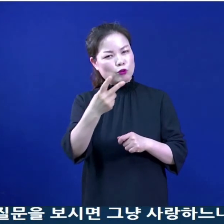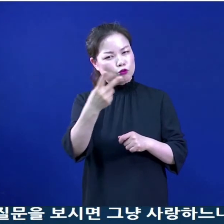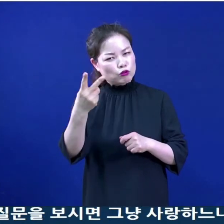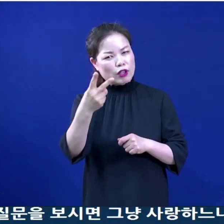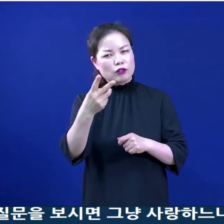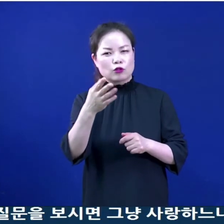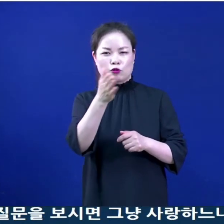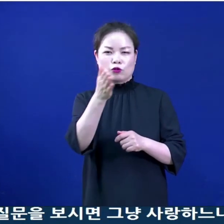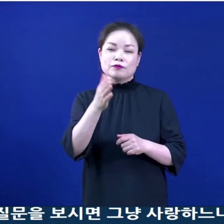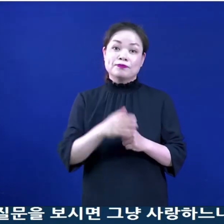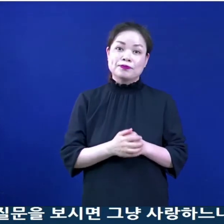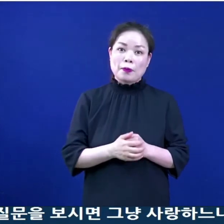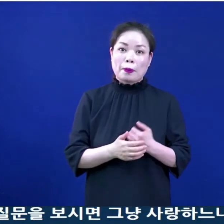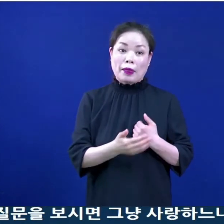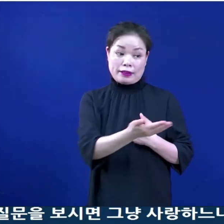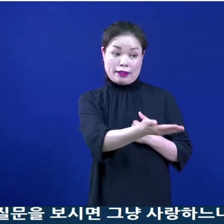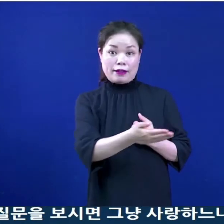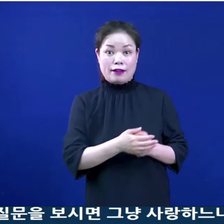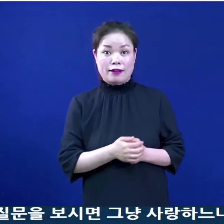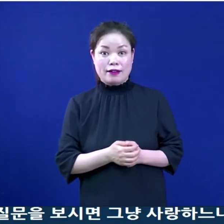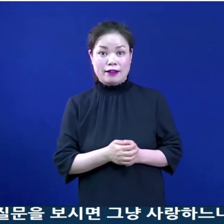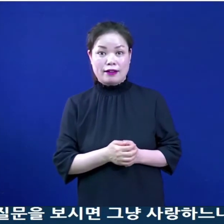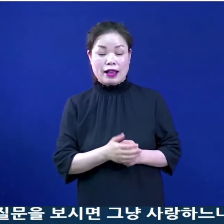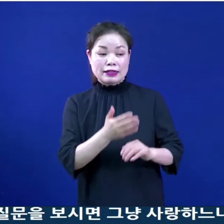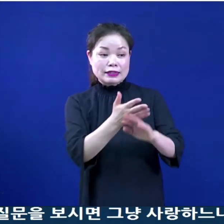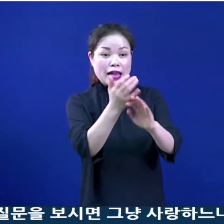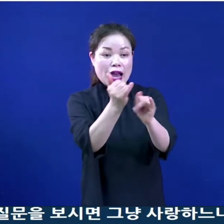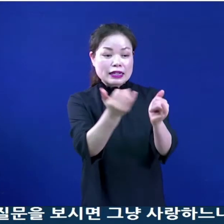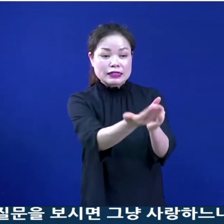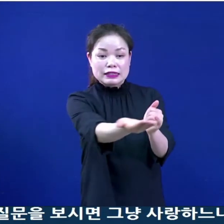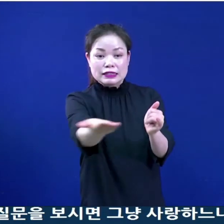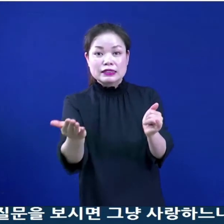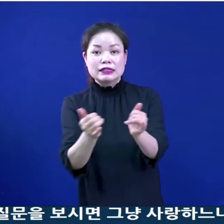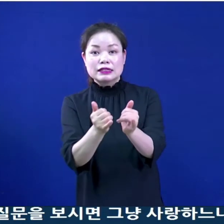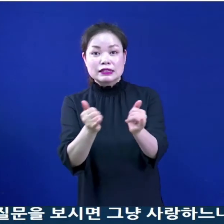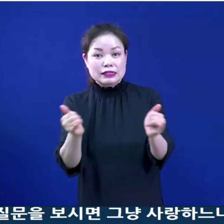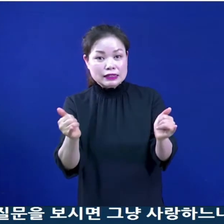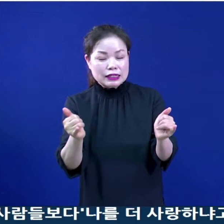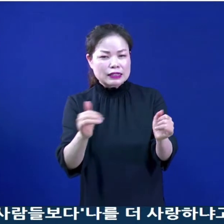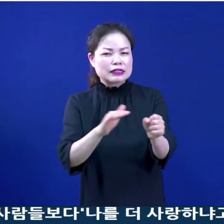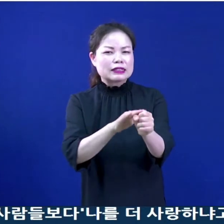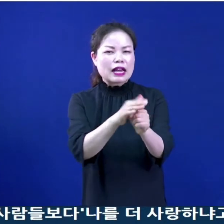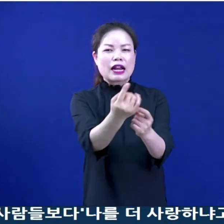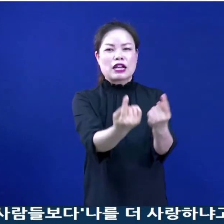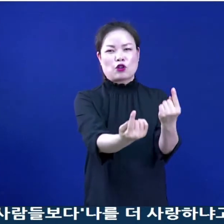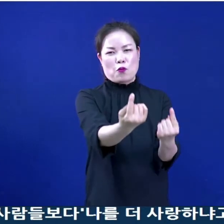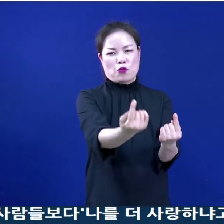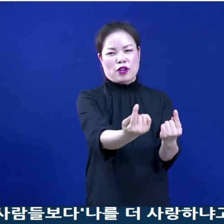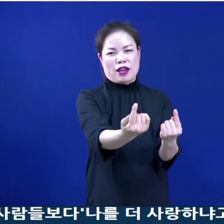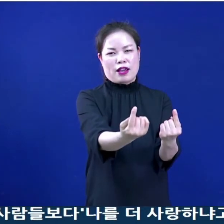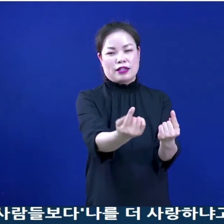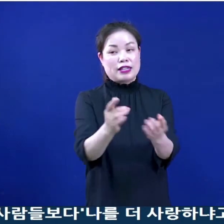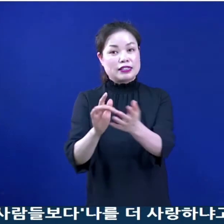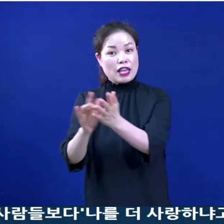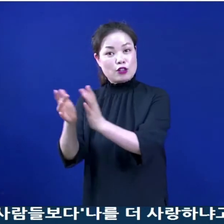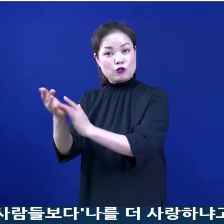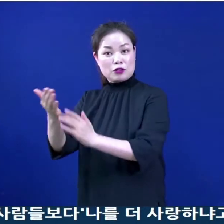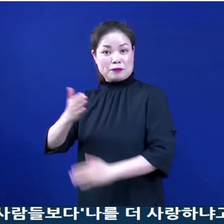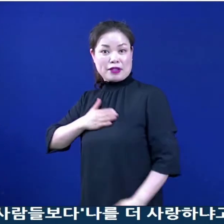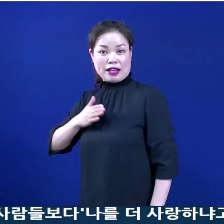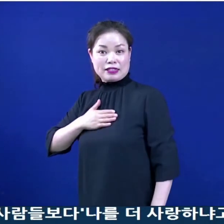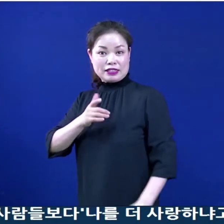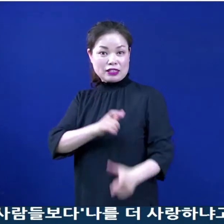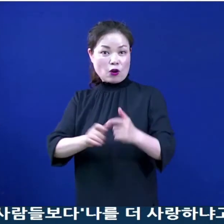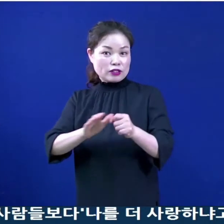가지예요. 내가 다른 사람을 사랑하는 것보다 예수님 나를